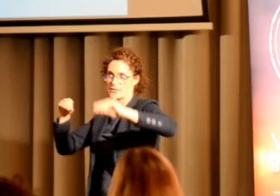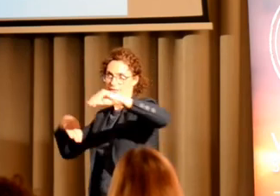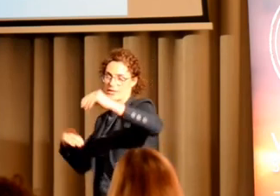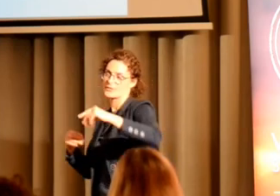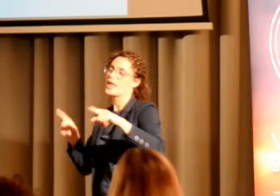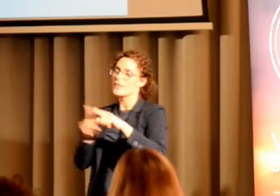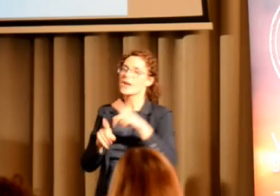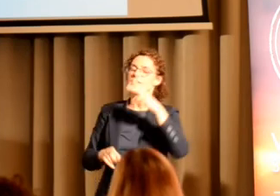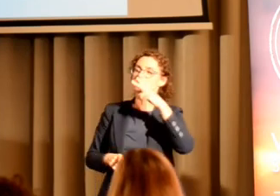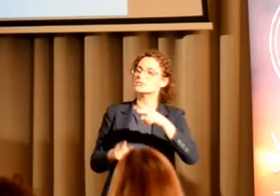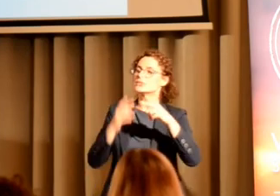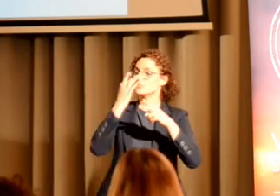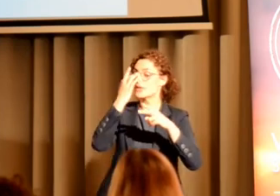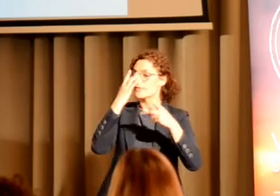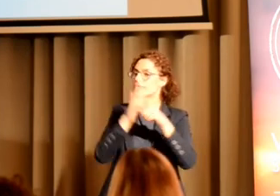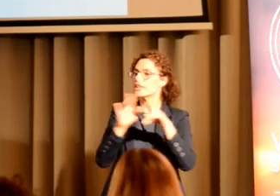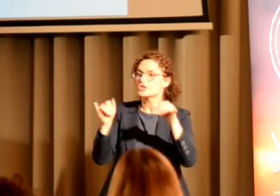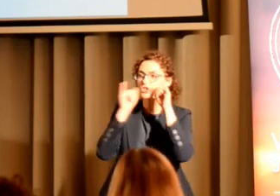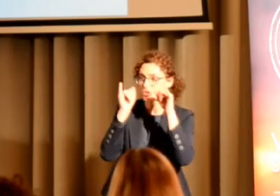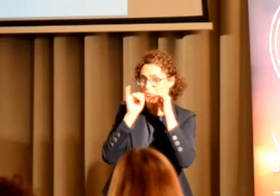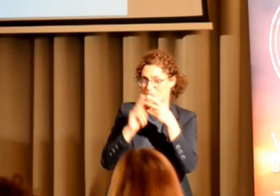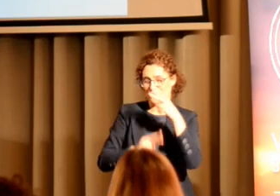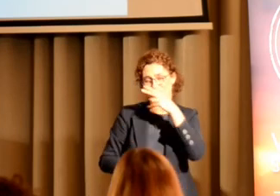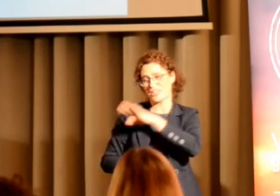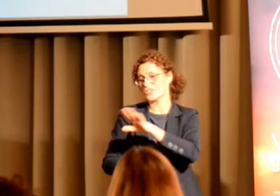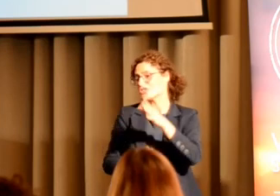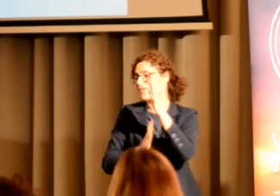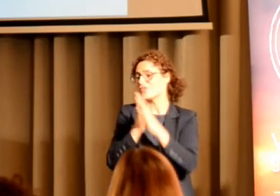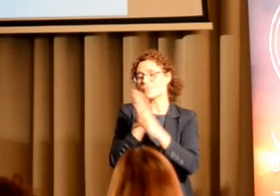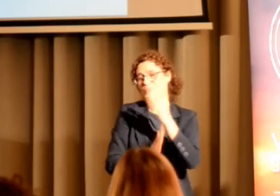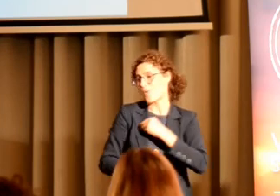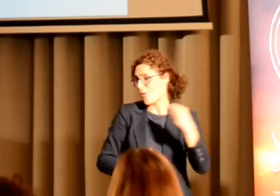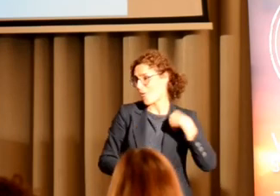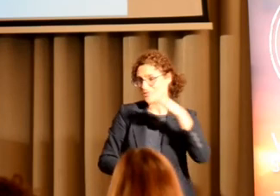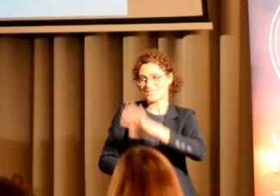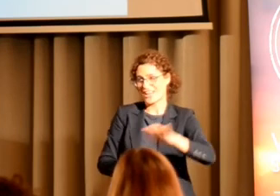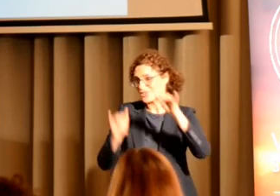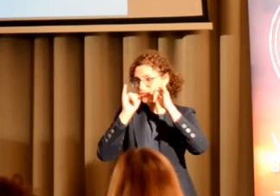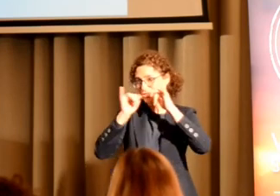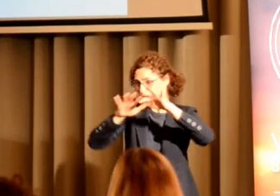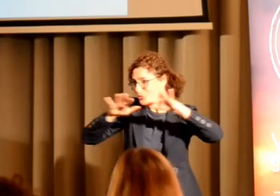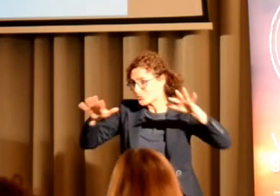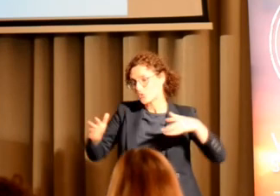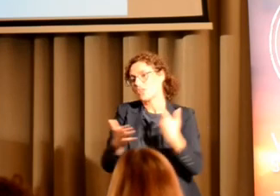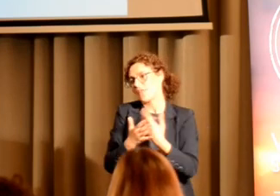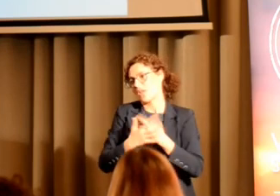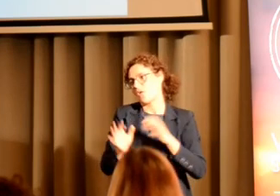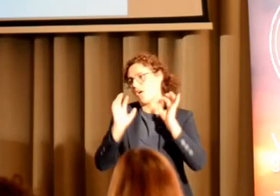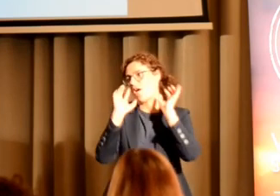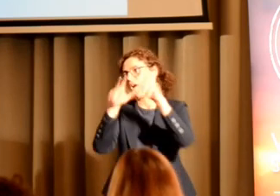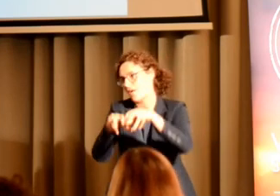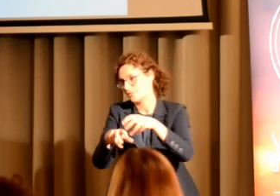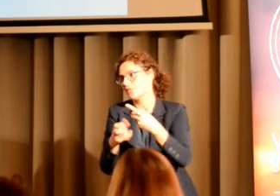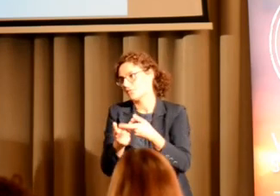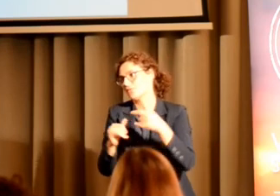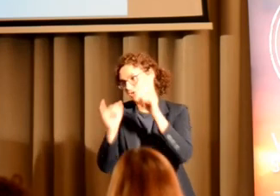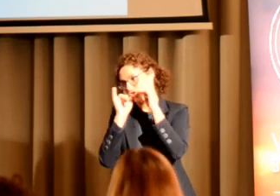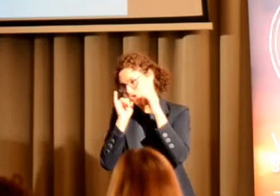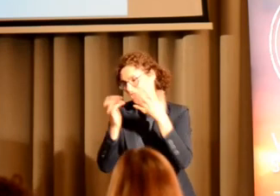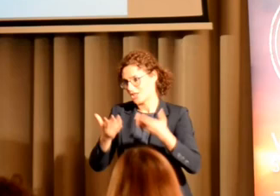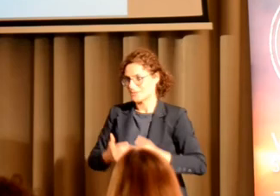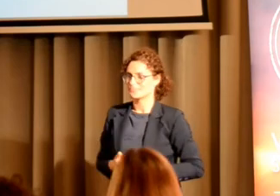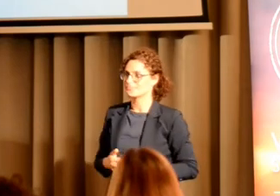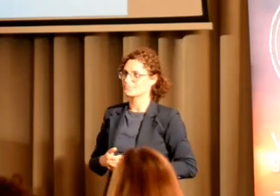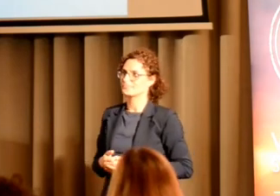jedzą też dzików, ponieważ tych dzików jest naprawdę dużo w naszych lasach gospodarczych. W związku z tym oczywiście jest to też dobra